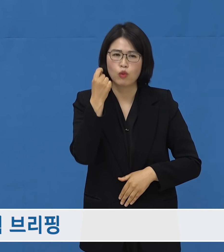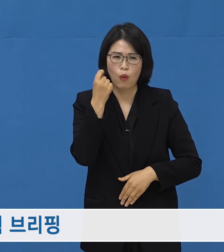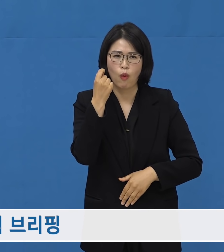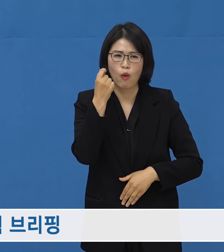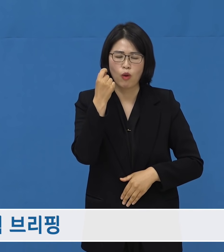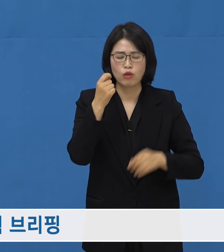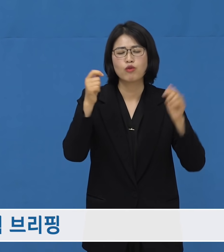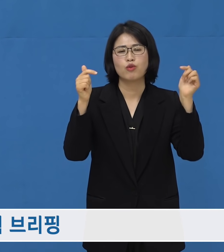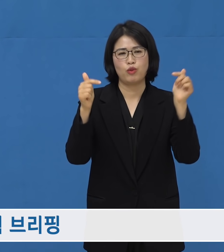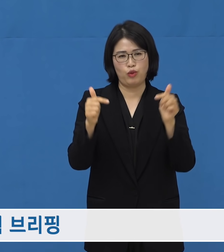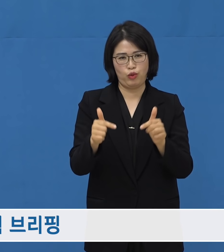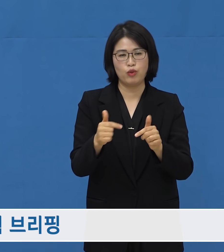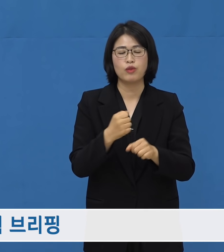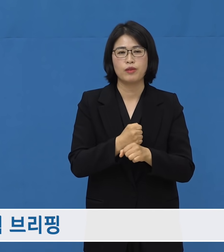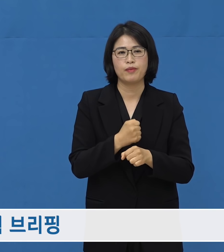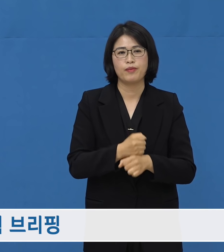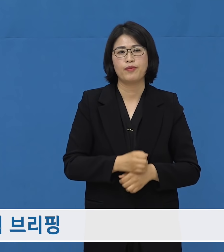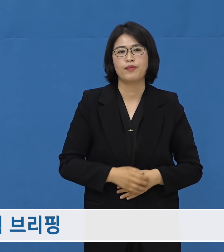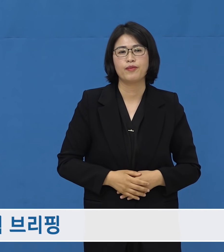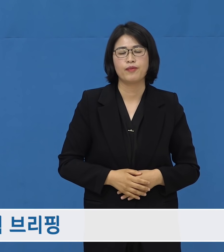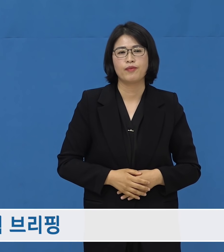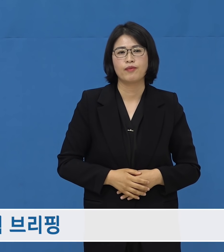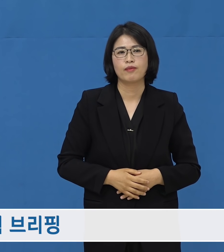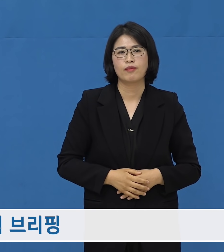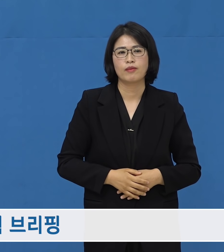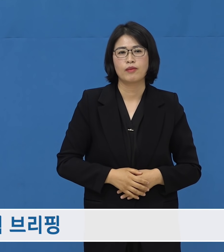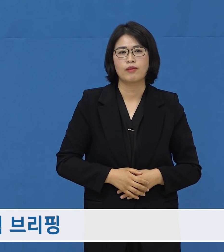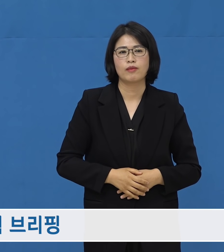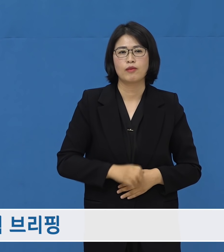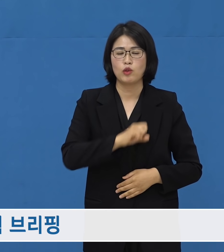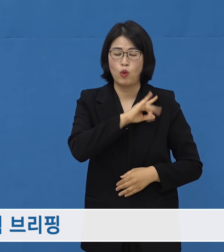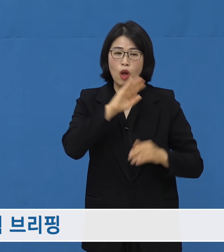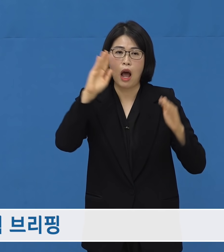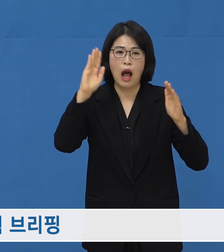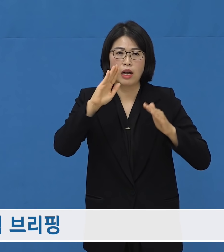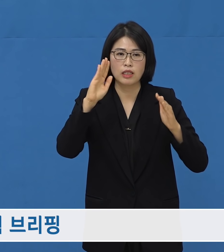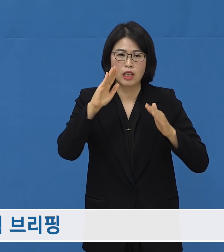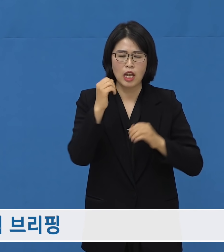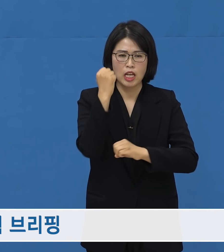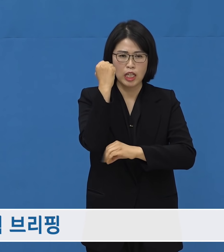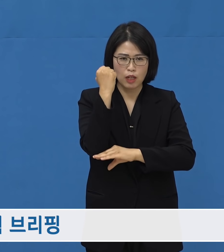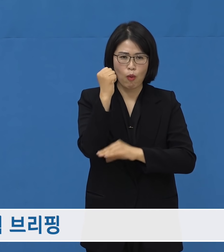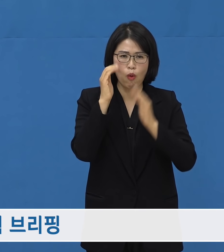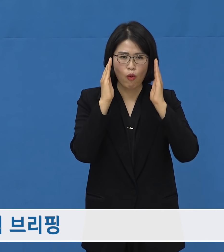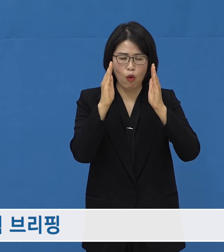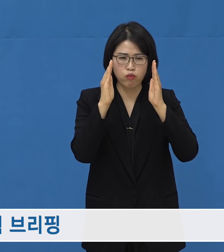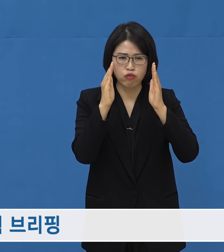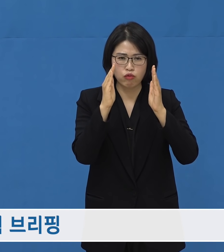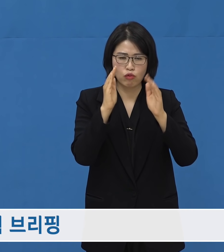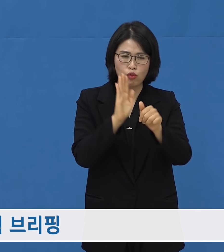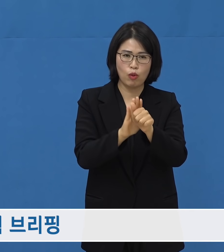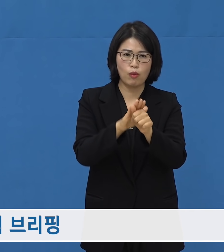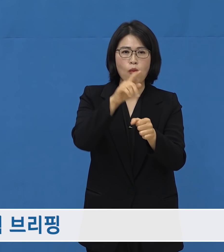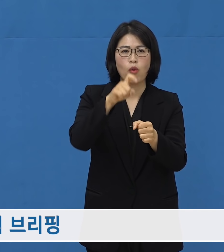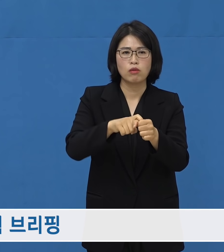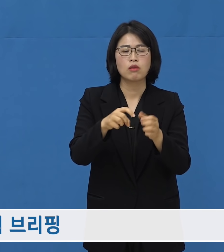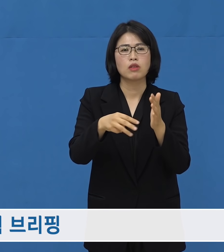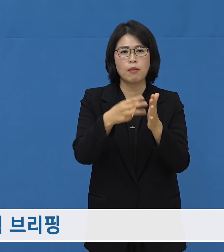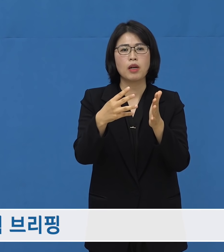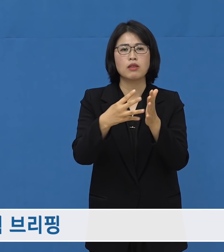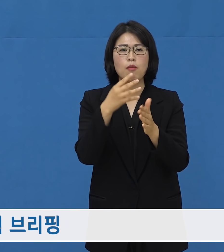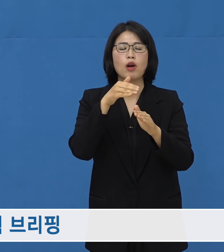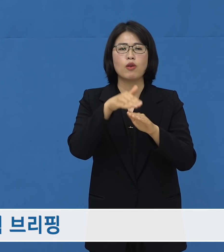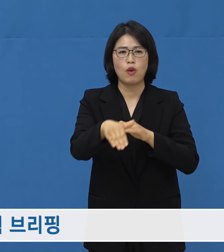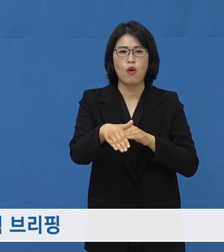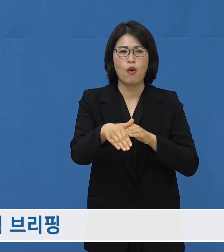학력 결손을 최소화하겠습니다. 또한 초등학생의 기초 기본 학력을 다지기 위해 3,